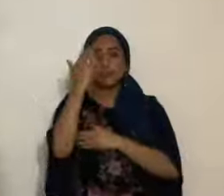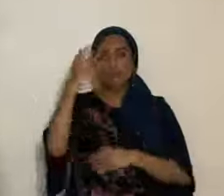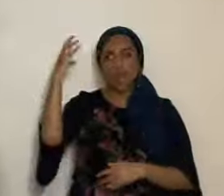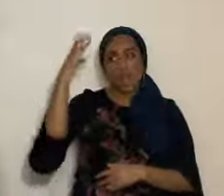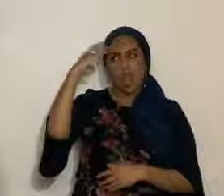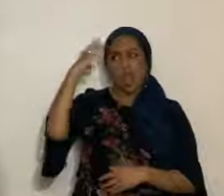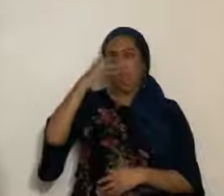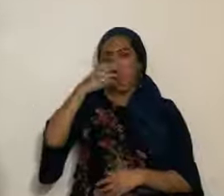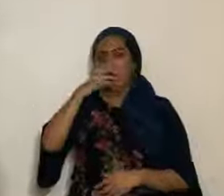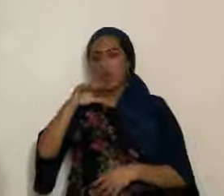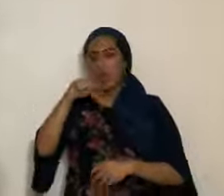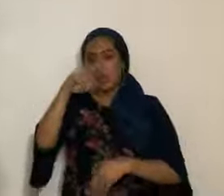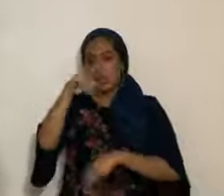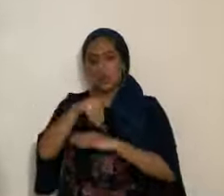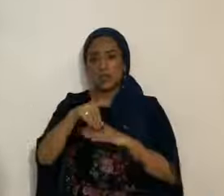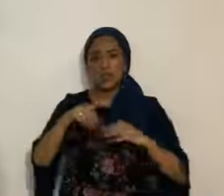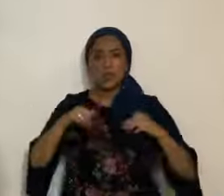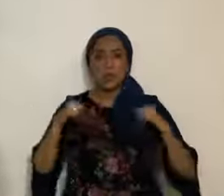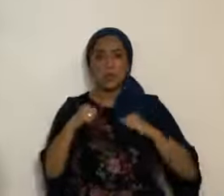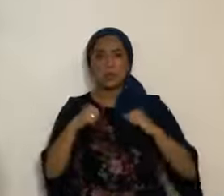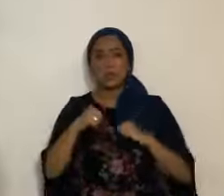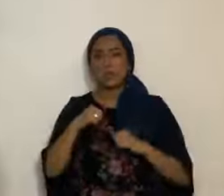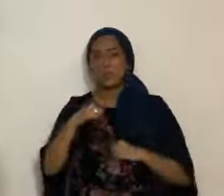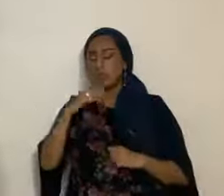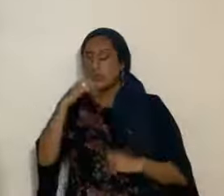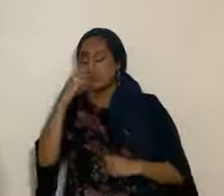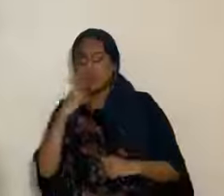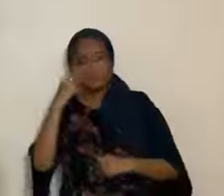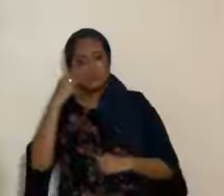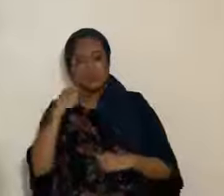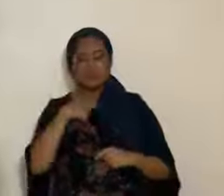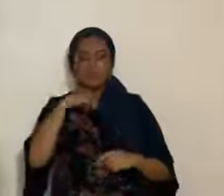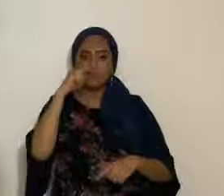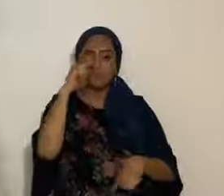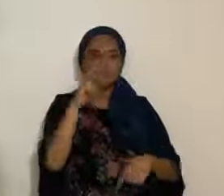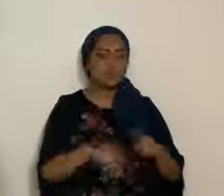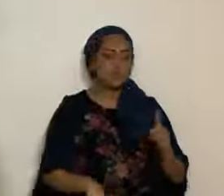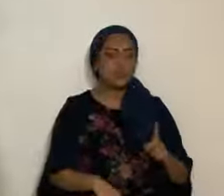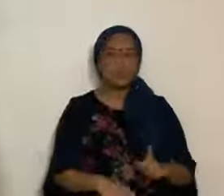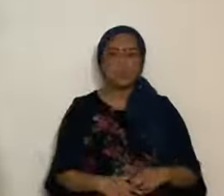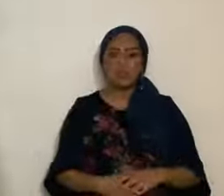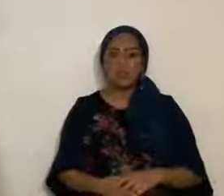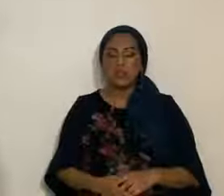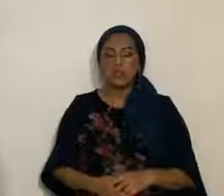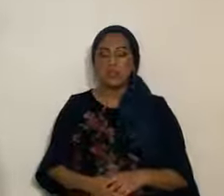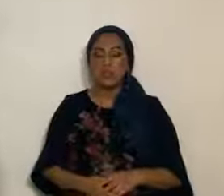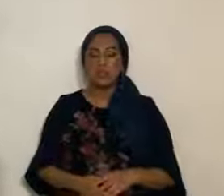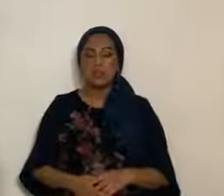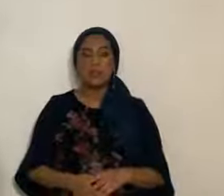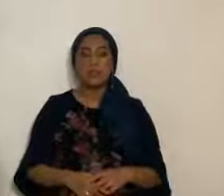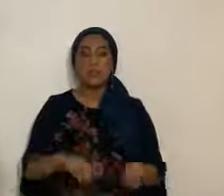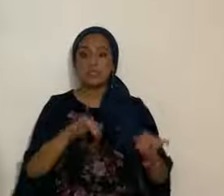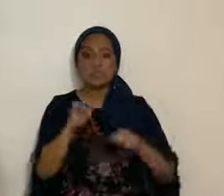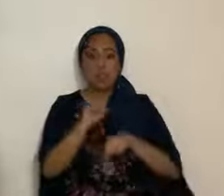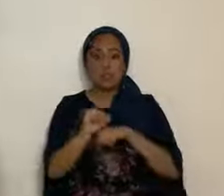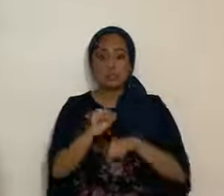y de noche la helada, y el sueño huía de mis ojos. Así era el trabajo, día a